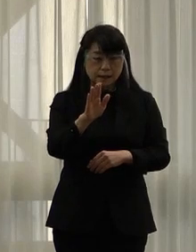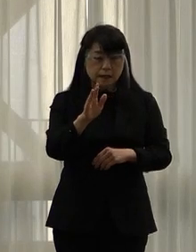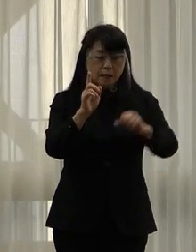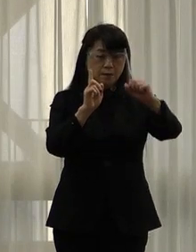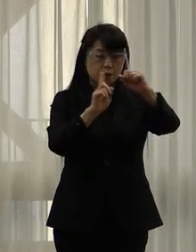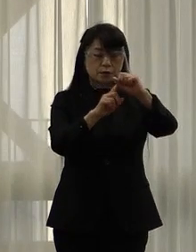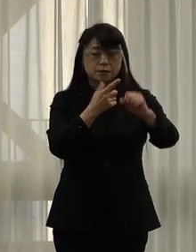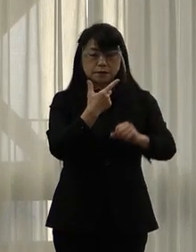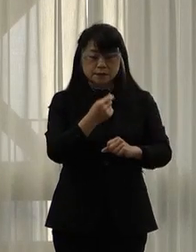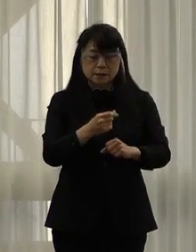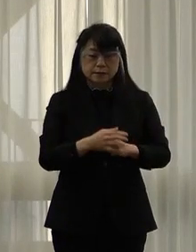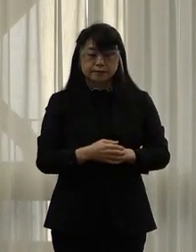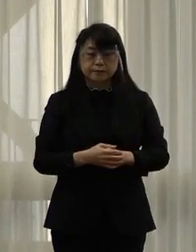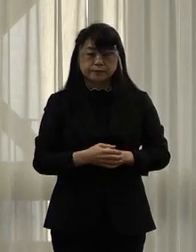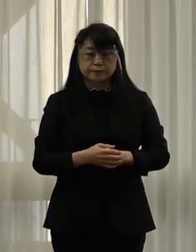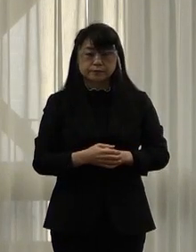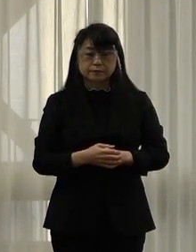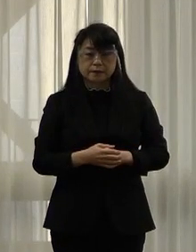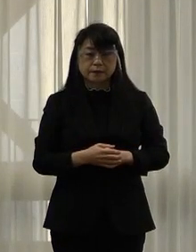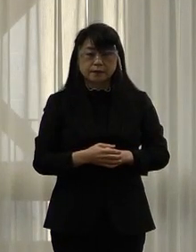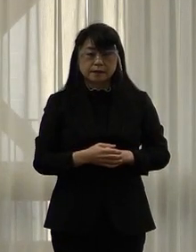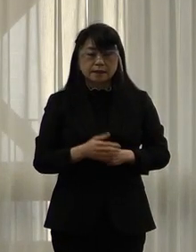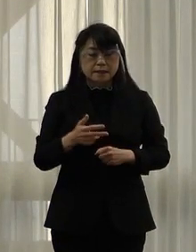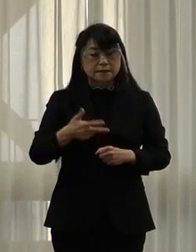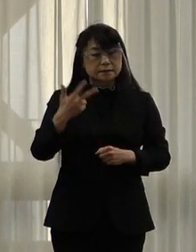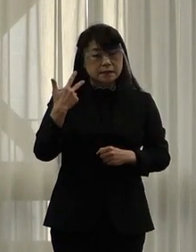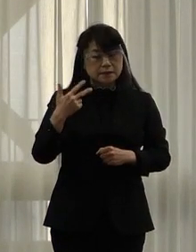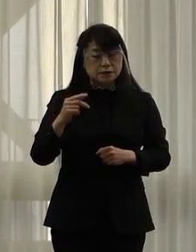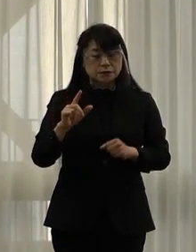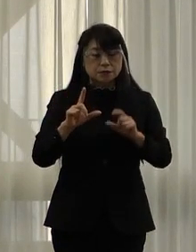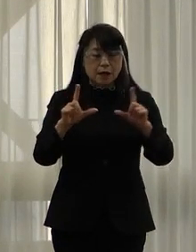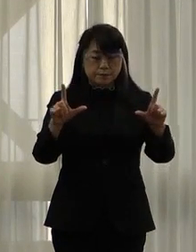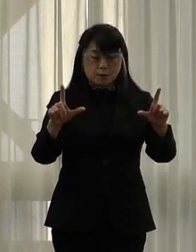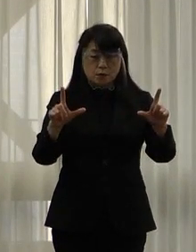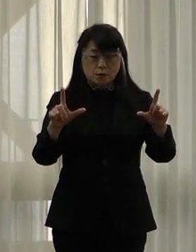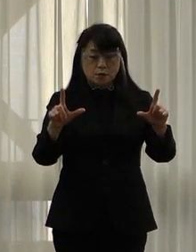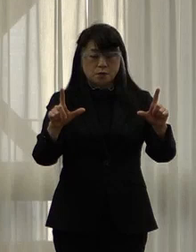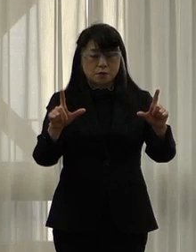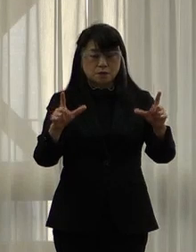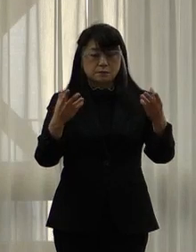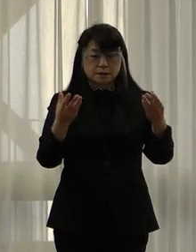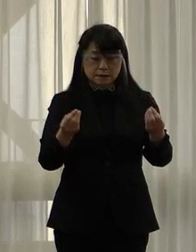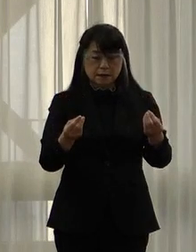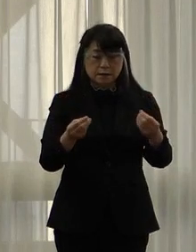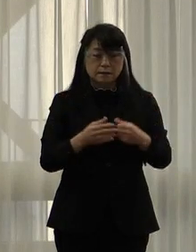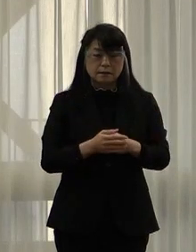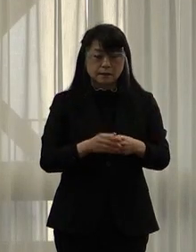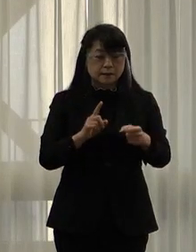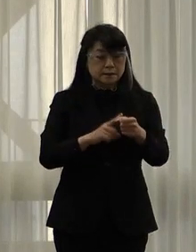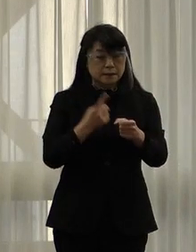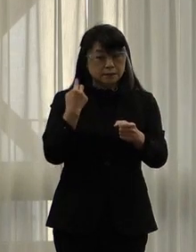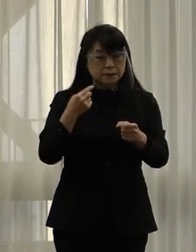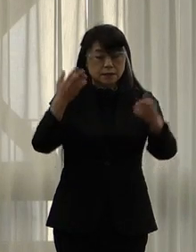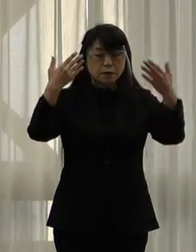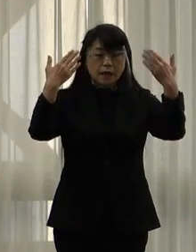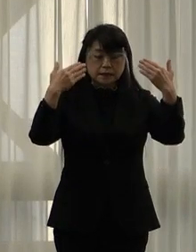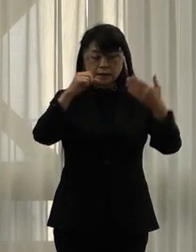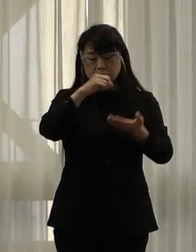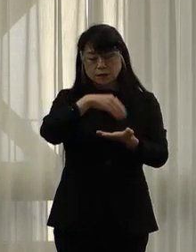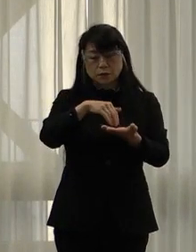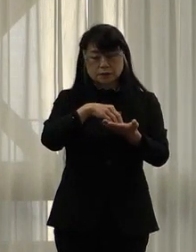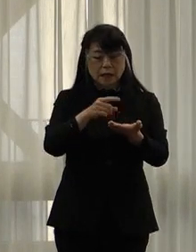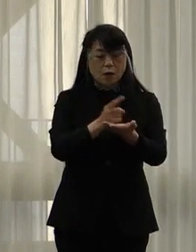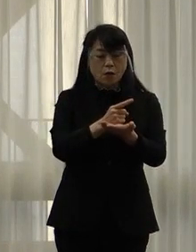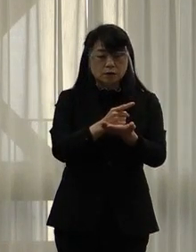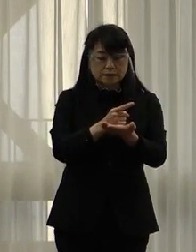います。ただ、発表したのが先週、もう1月でございます。そして一方で昨年の秋に予算編成方針を